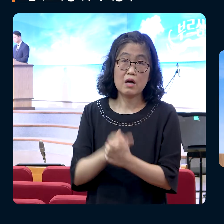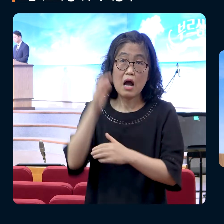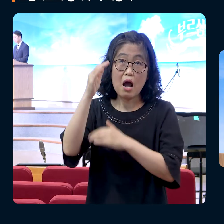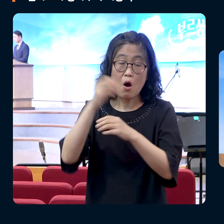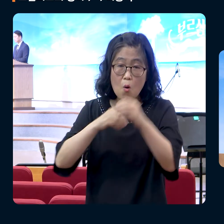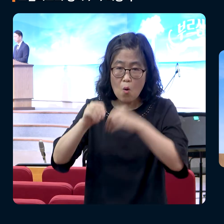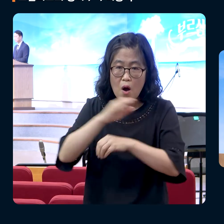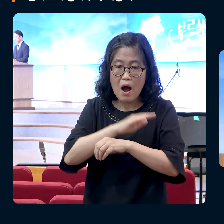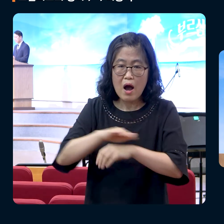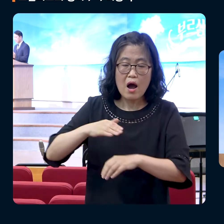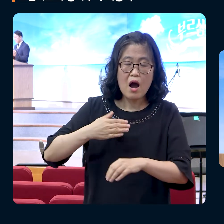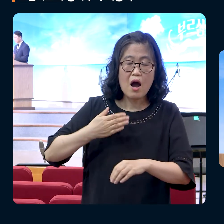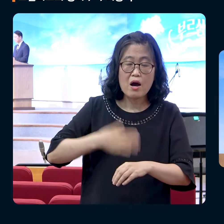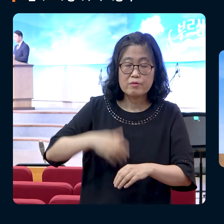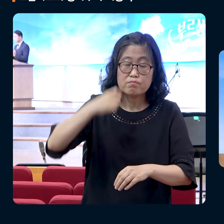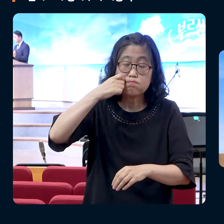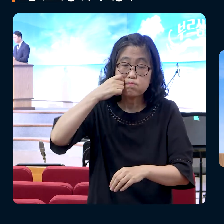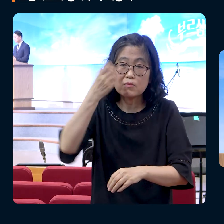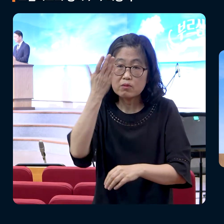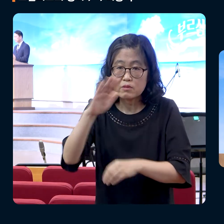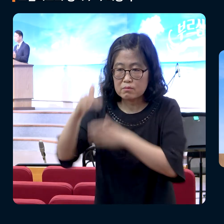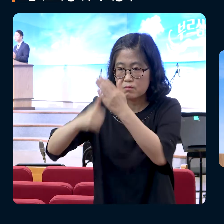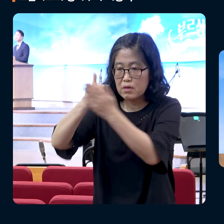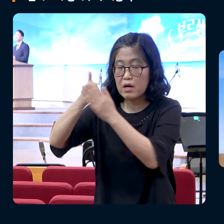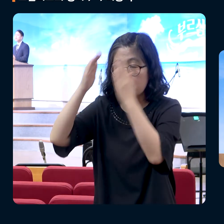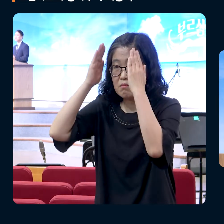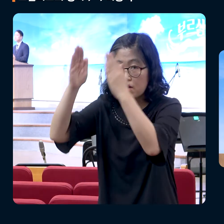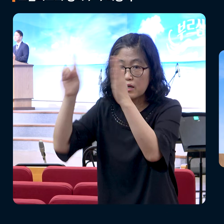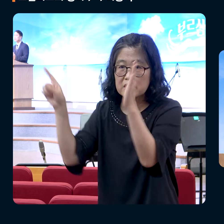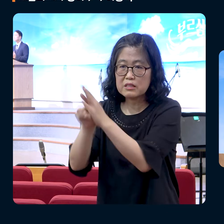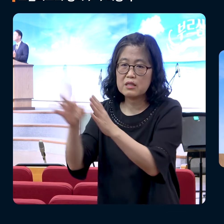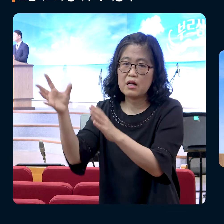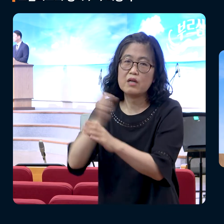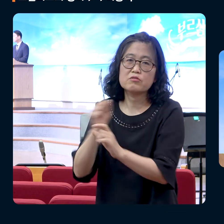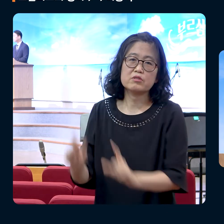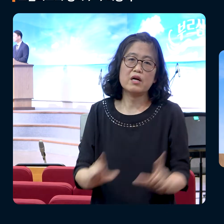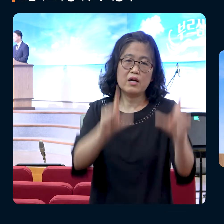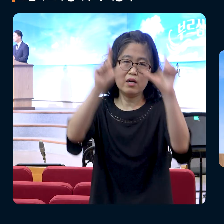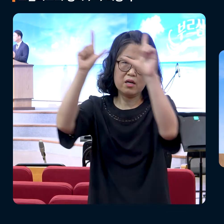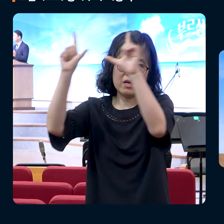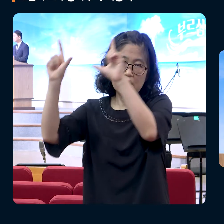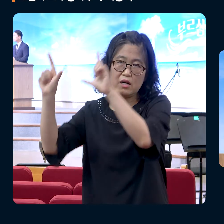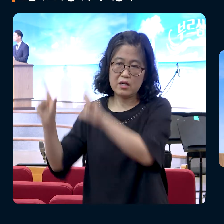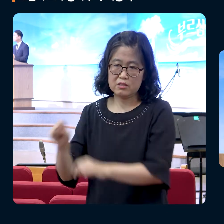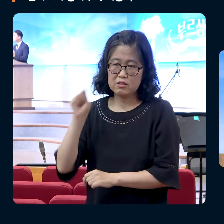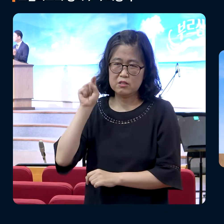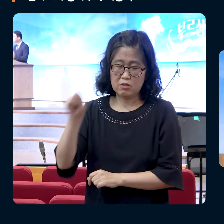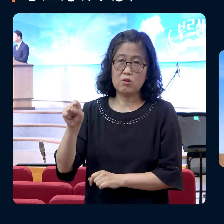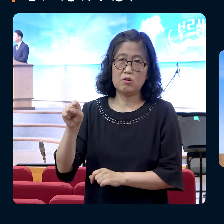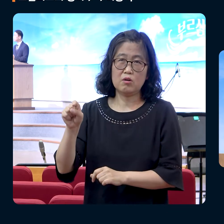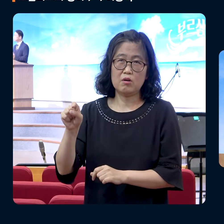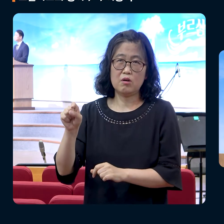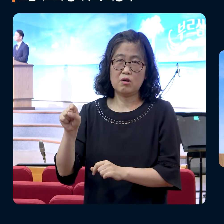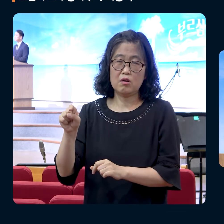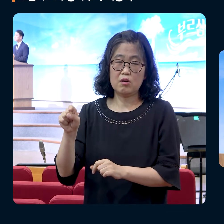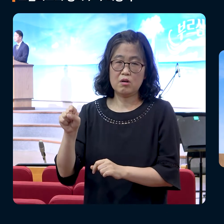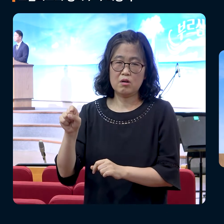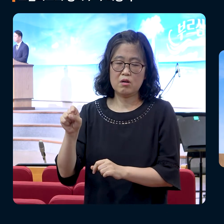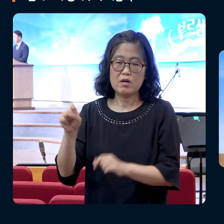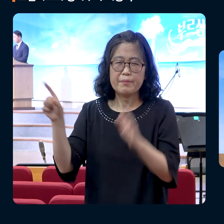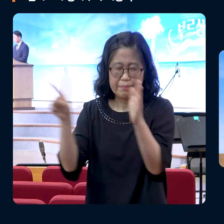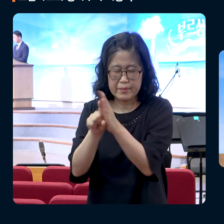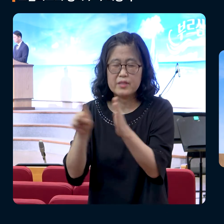그것을 알지 못하지만 하나님 그분을 향한 신뢰를 가지고 사는 것이 우리가 지금 믿음이라고 부르는